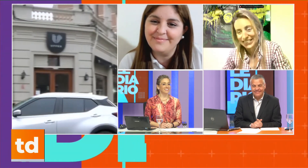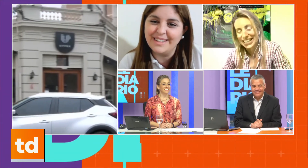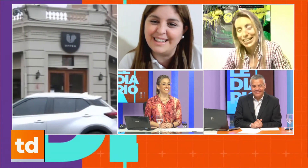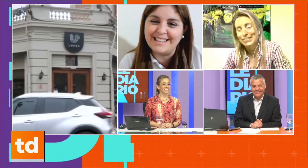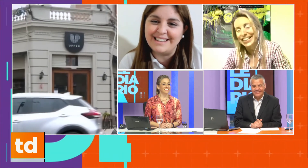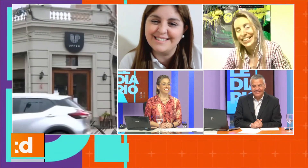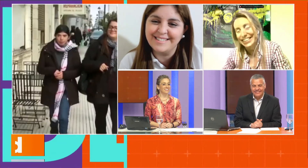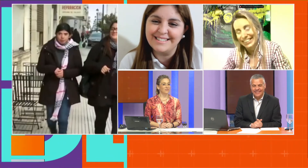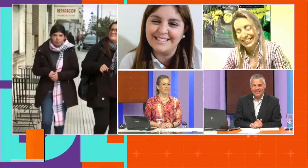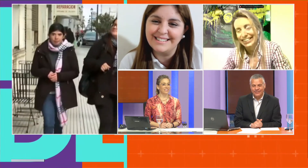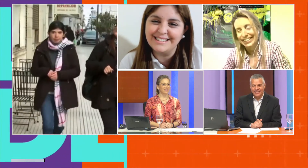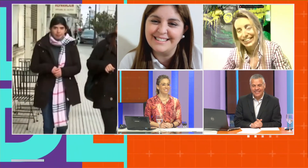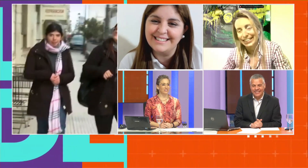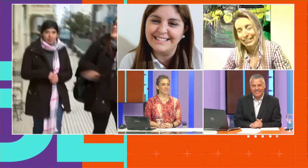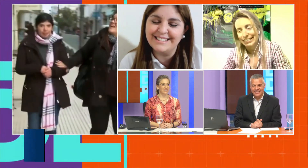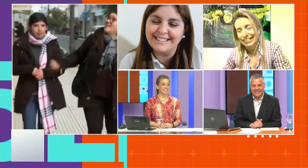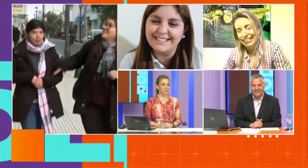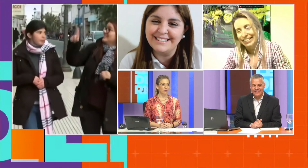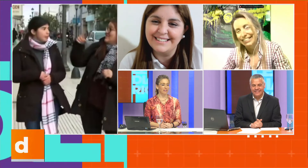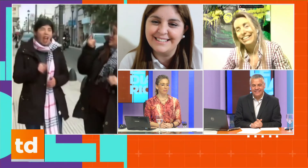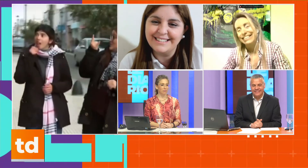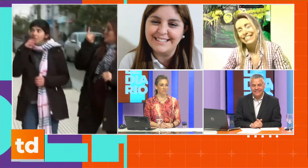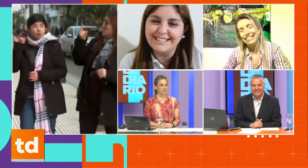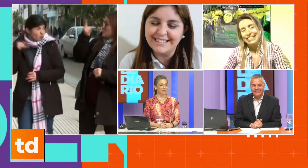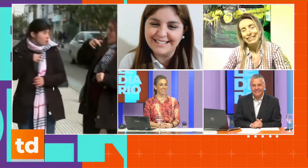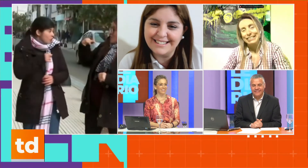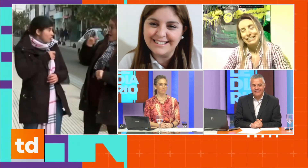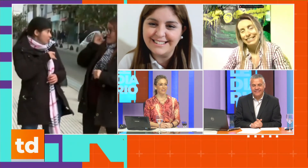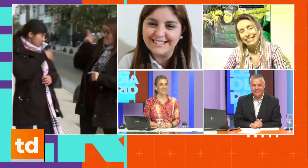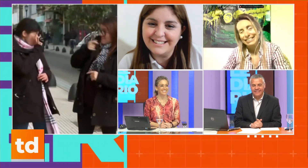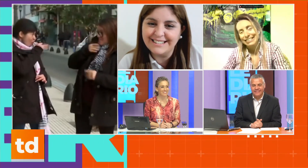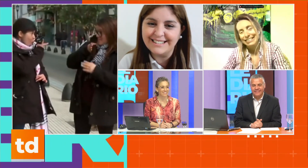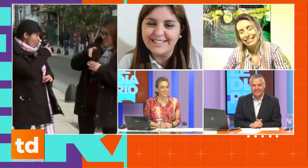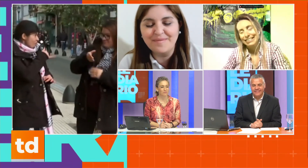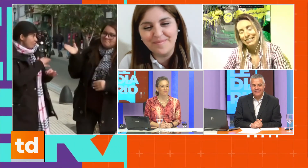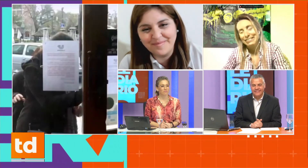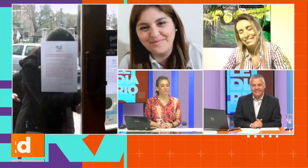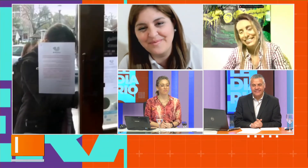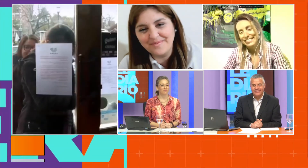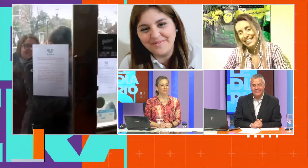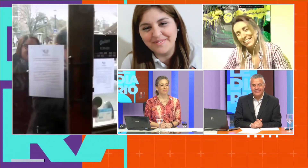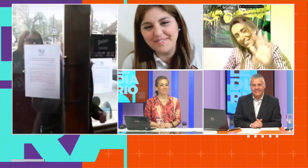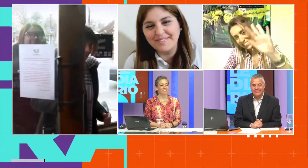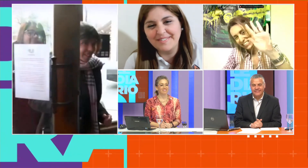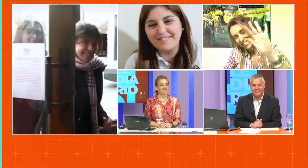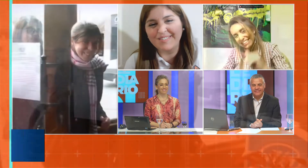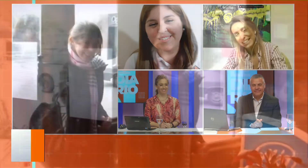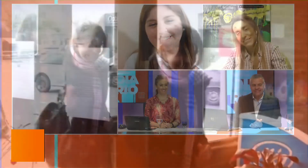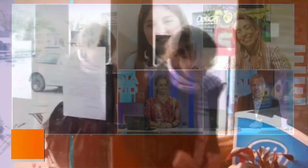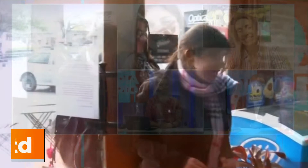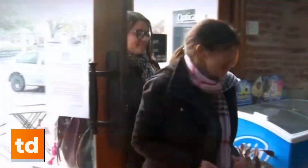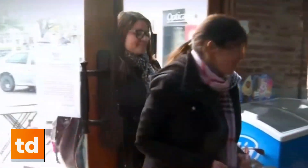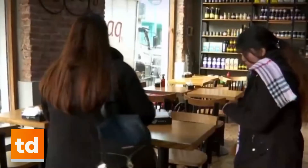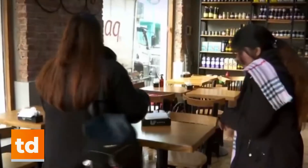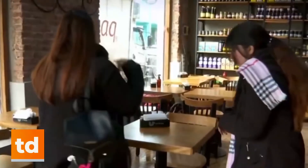Gracias a ustedes. Un fuerte abrazo. Y gracias por la predisposición para estar hoy por acá. Un abrazo. Adiós. Adiós. Hasta